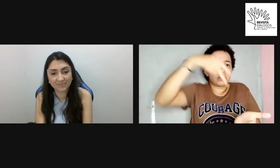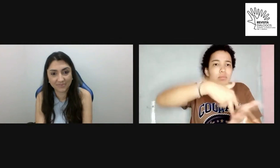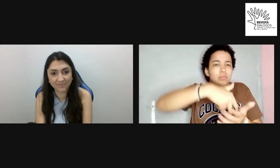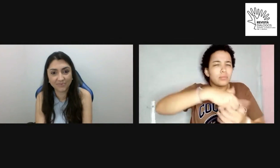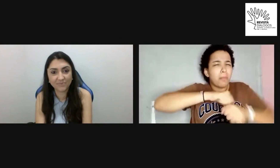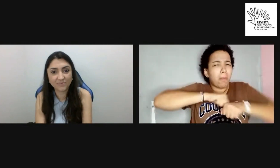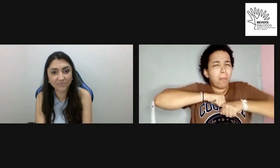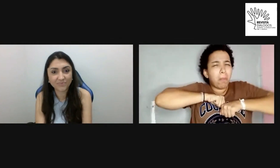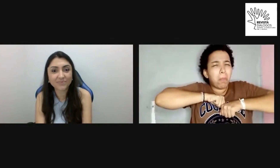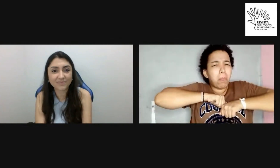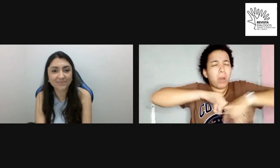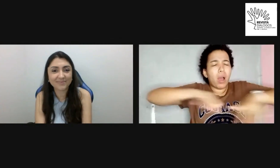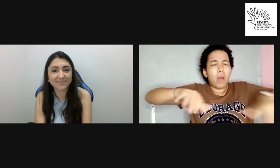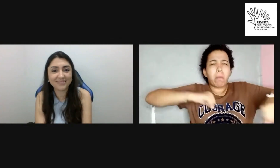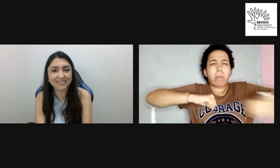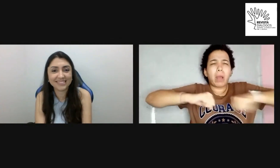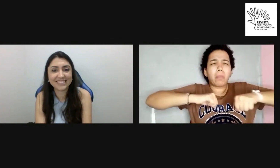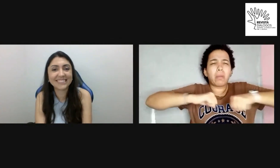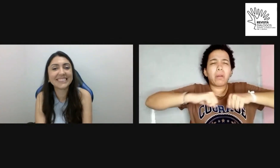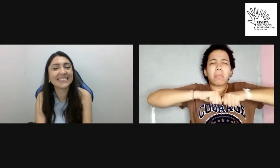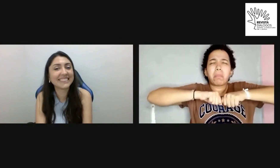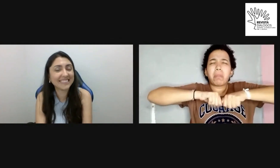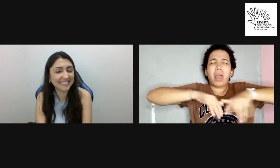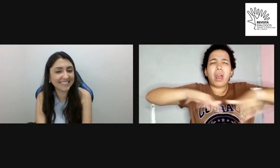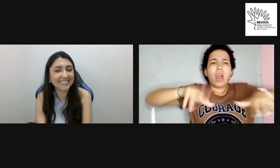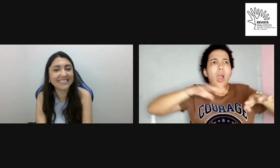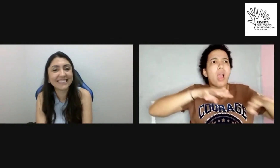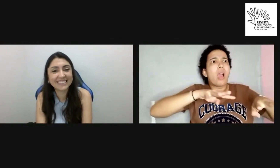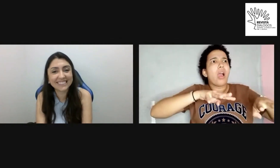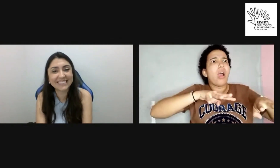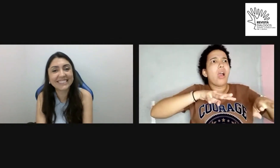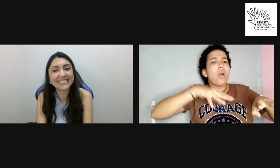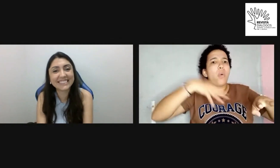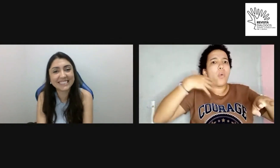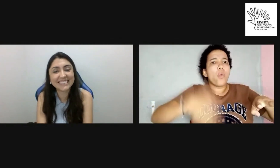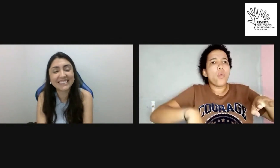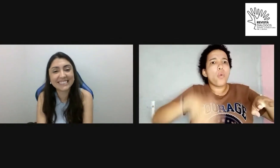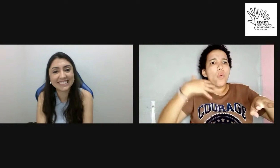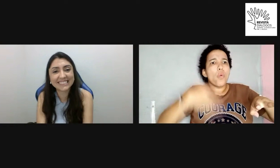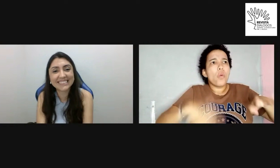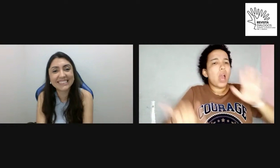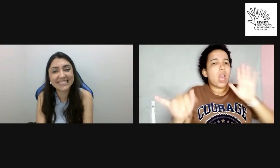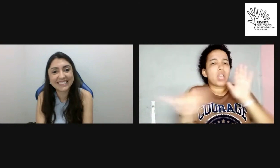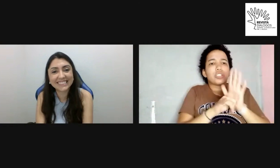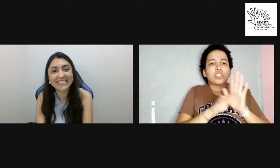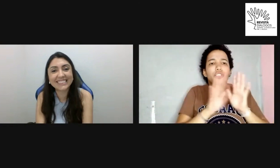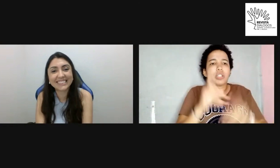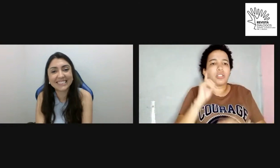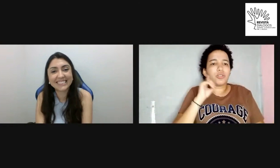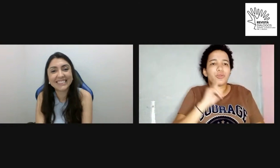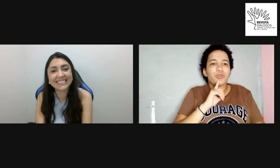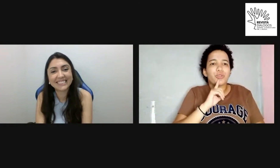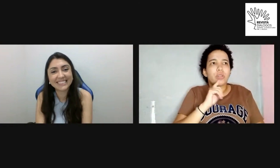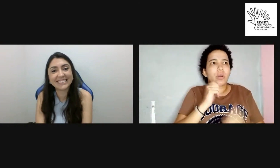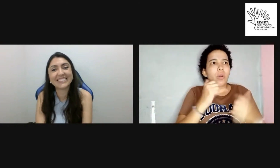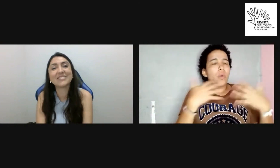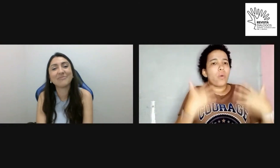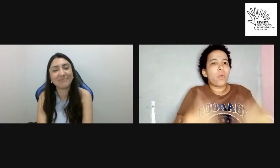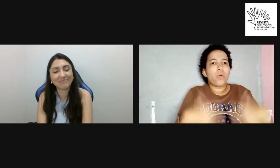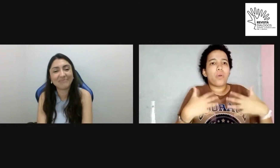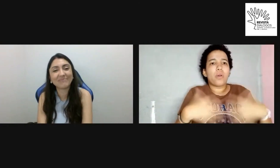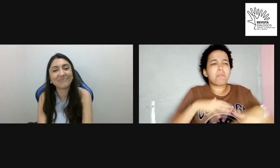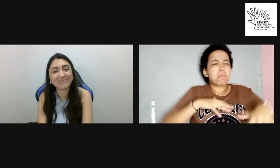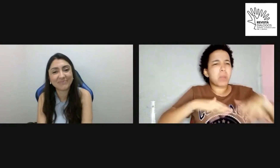Então, eu quero trazer para o palco essas questões, disseminar os aspectos sobre a identidade surda. Eu